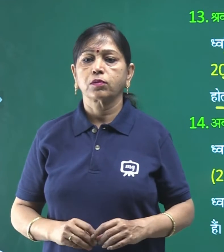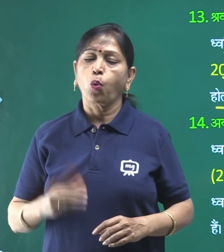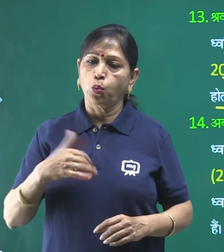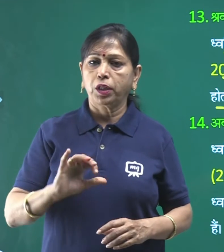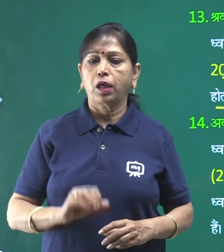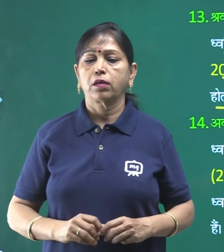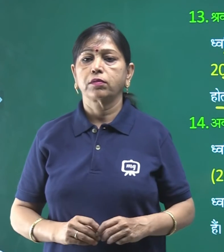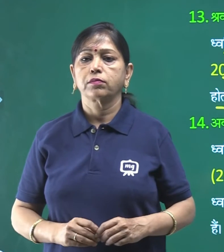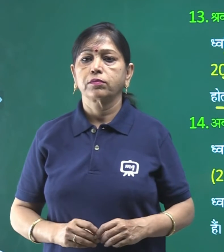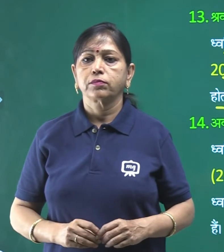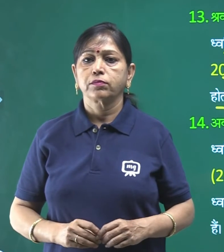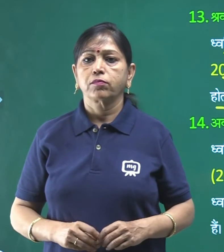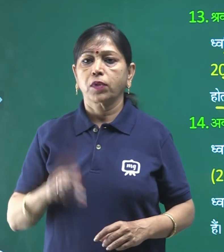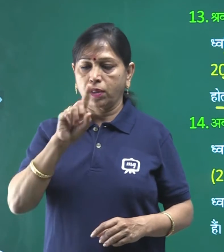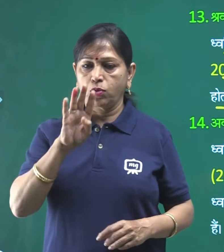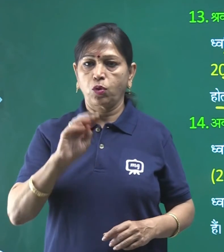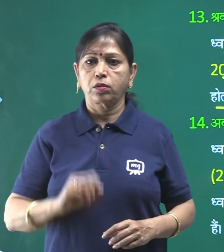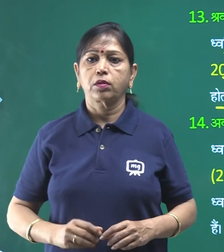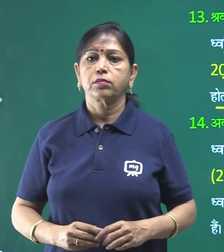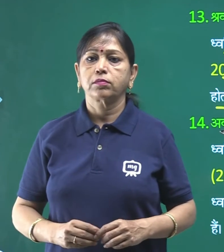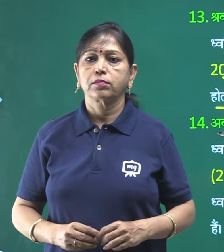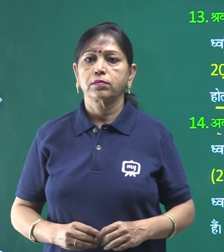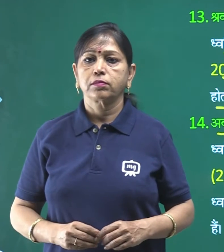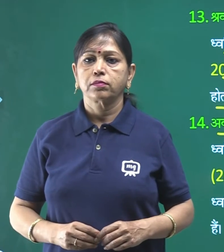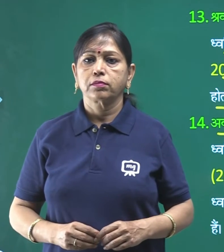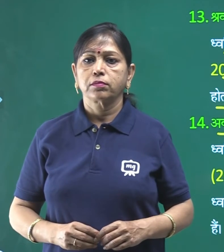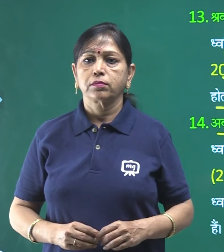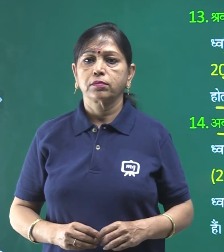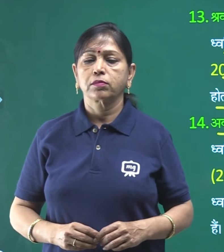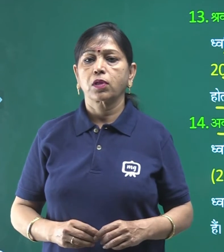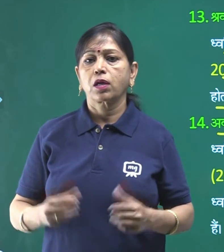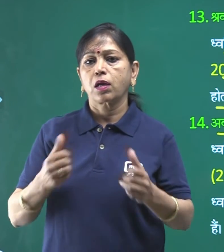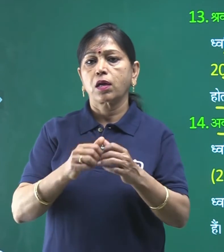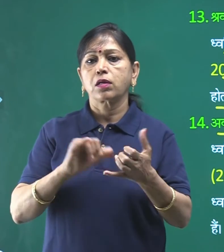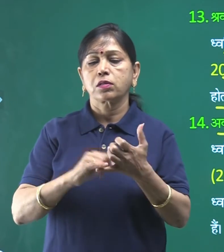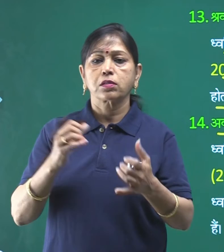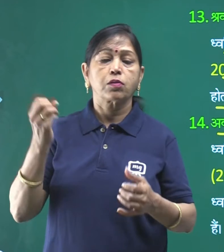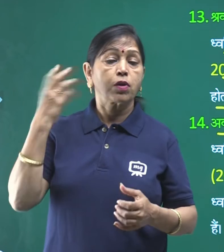होता है। 14 अश्रव्य ध्वनि,